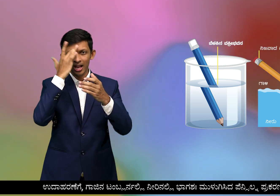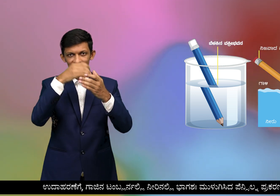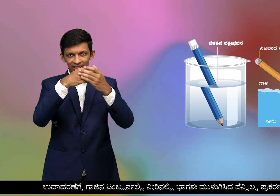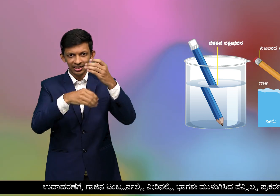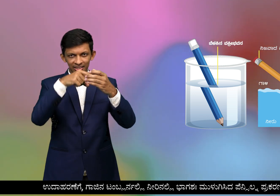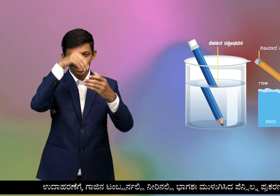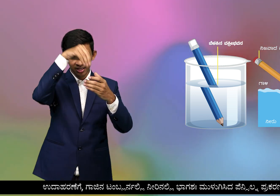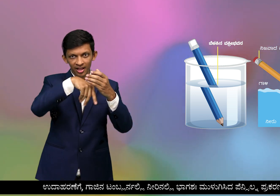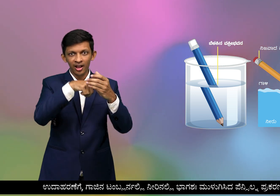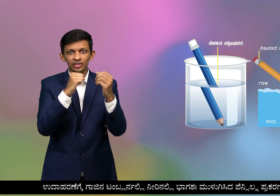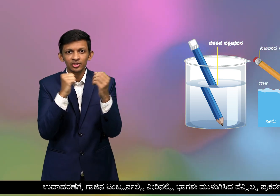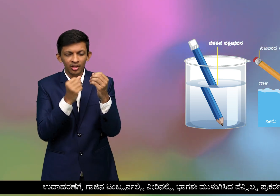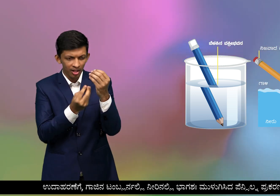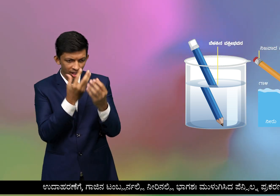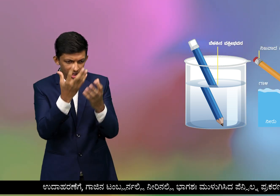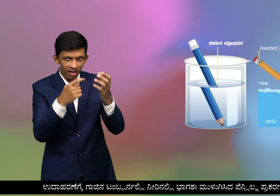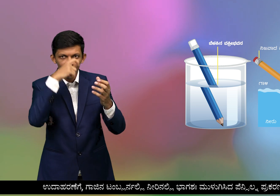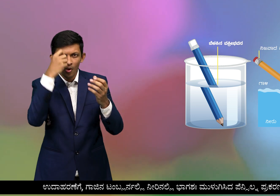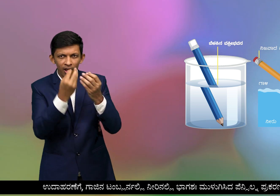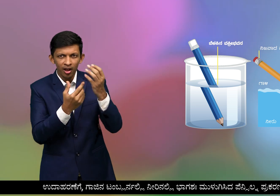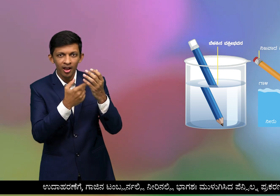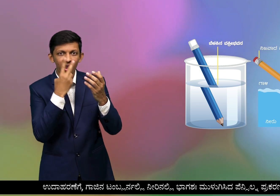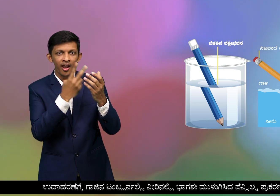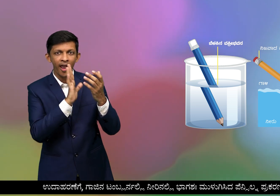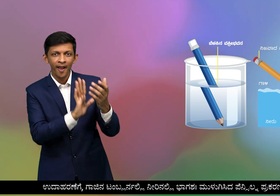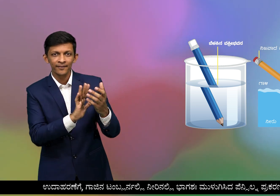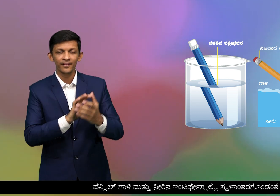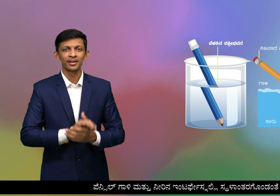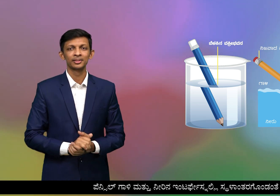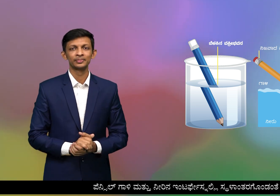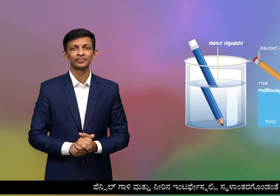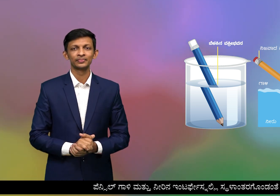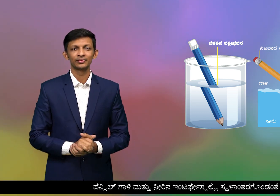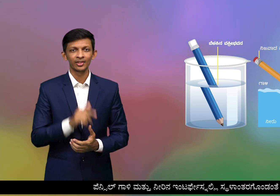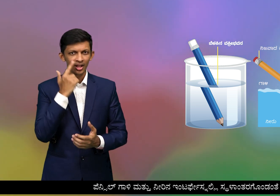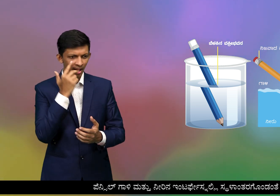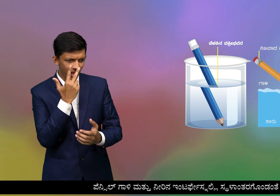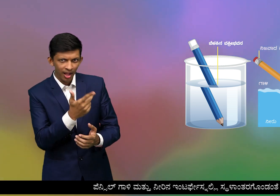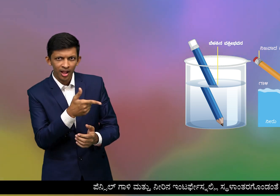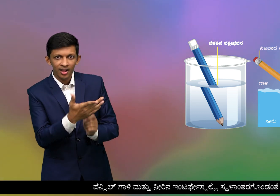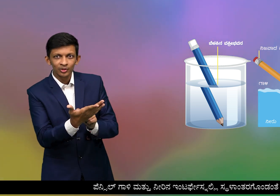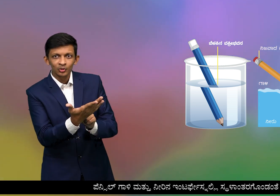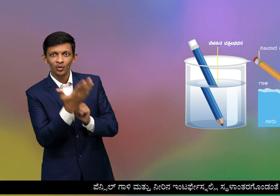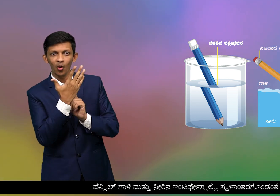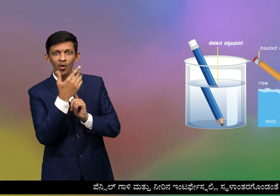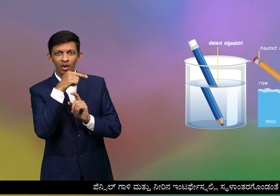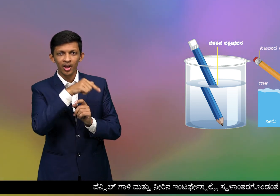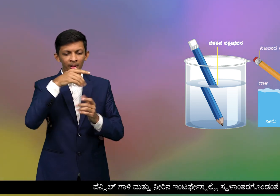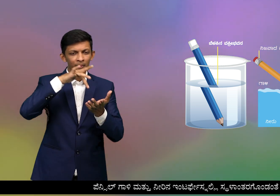ನಾವು ಪರಿಗಣಿಸೋಣ ಪೆಂಸಿಲ್ ಗಾಳಿ ಮತ್ತು ನಿರಿನ